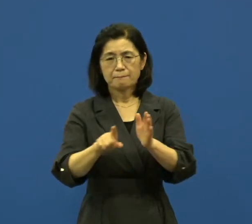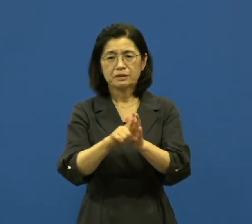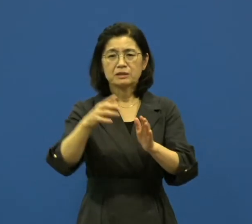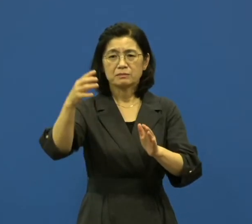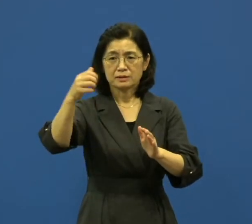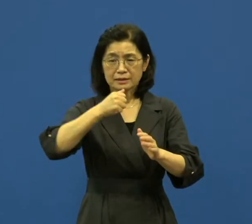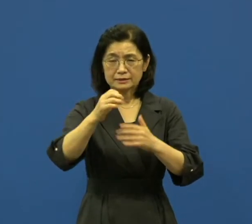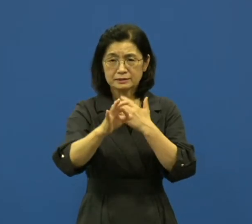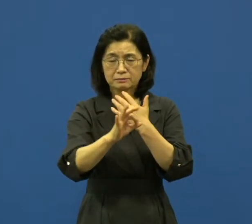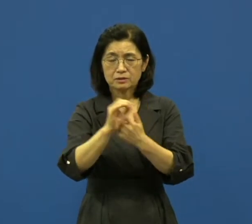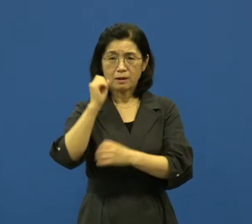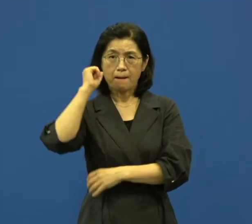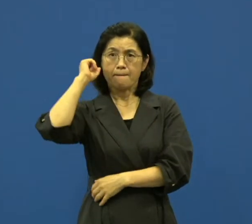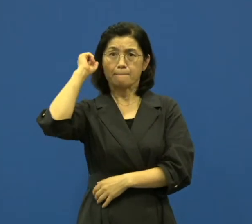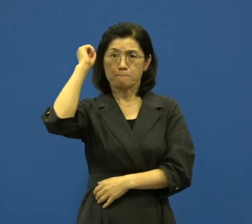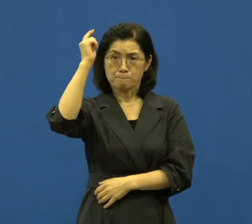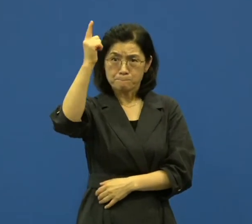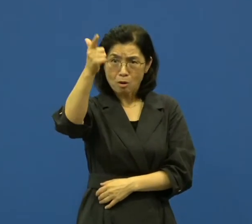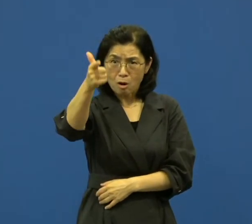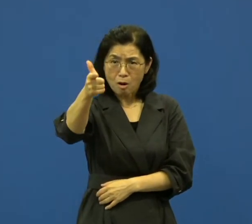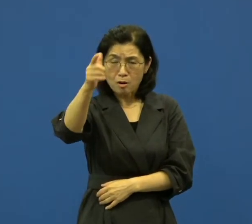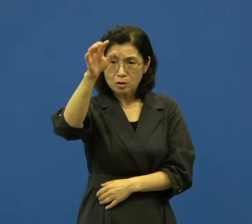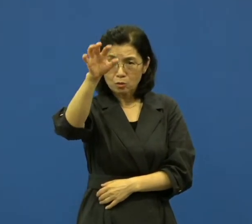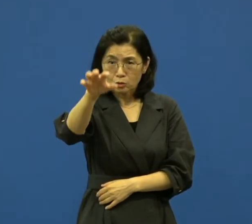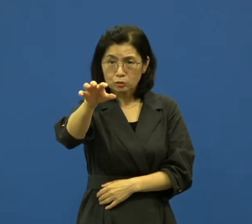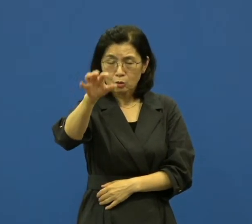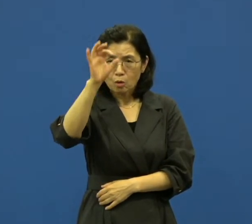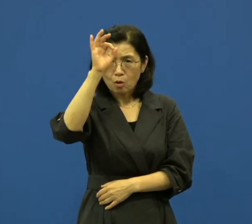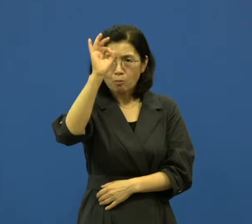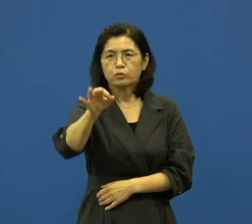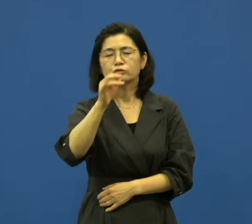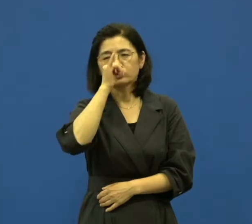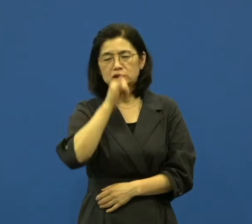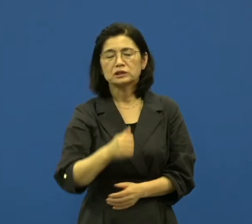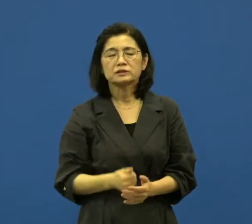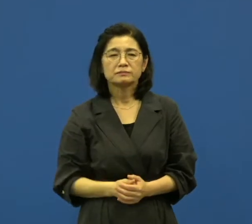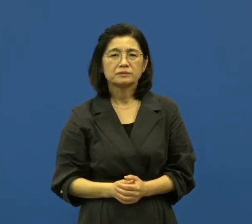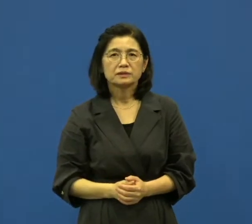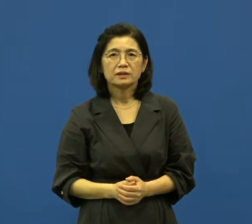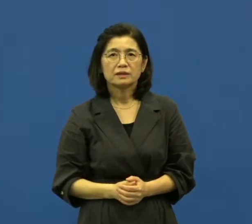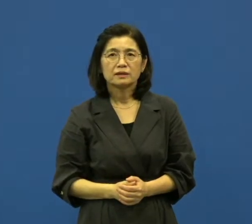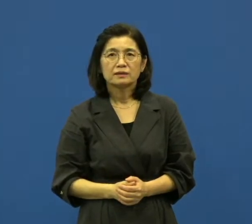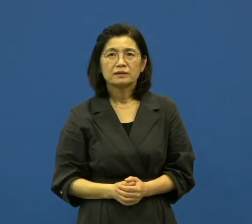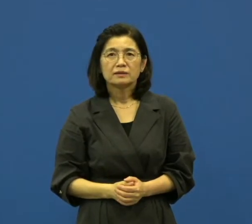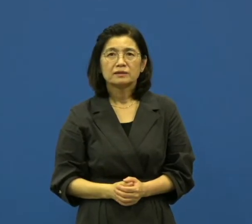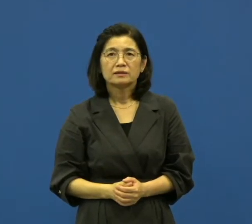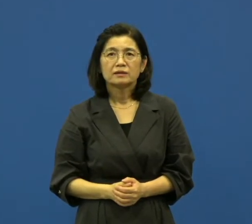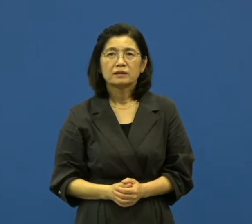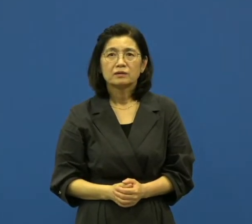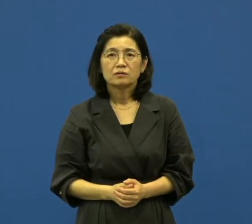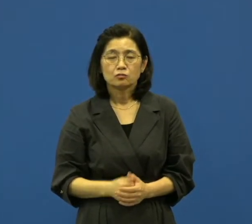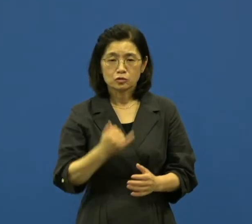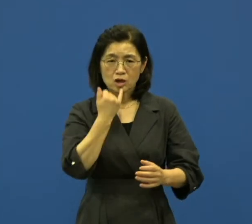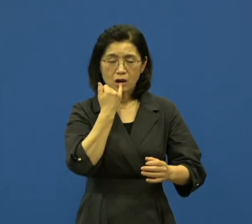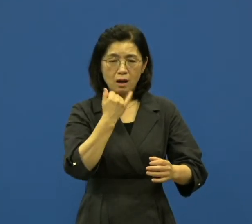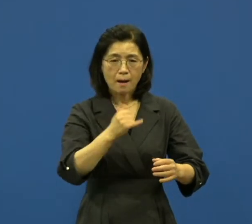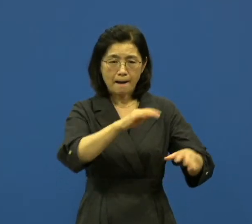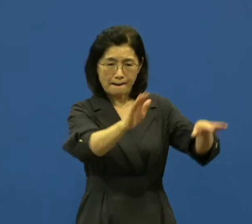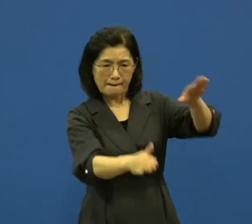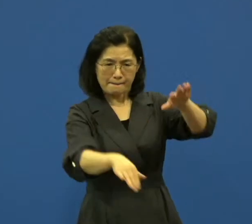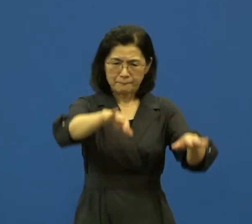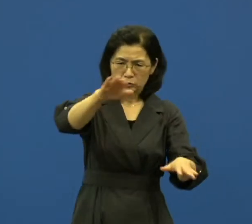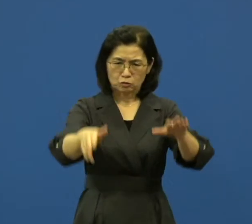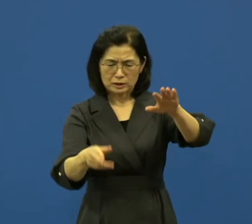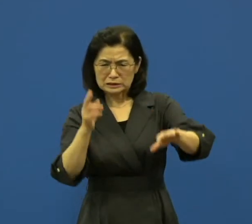당장 일어난 사건만 보면 답답합니다. 여러분, 왜 멀미를 하는 것입니까? 막 파도를 보면 멀미를 하는